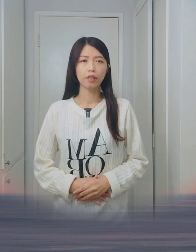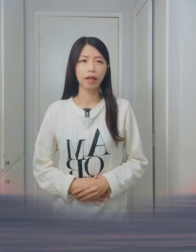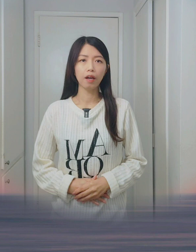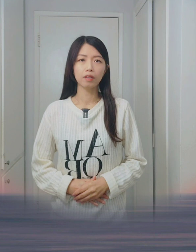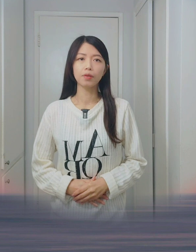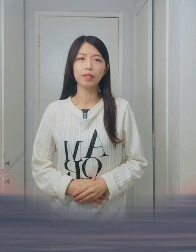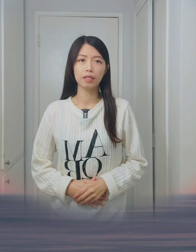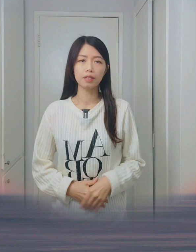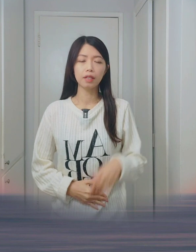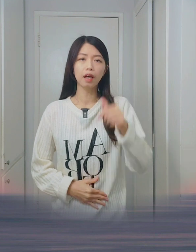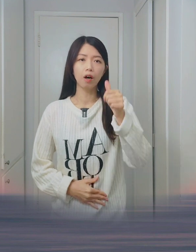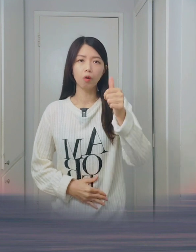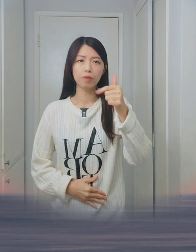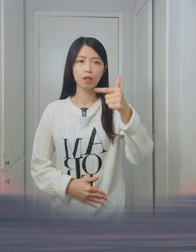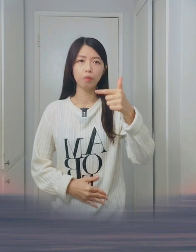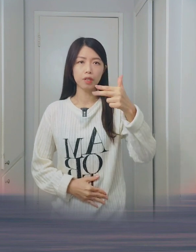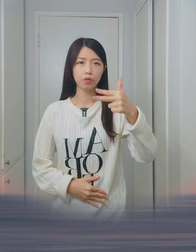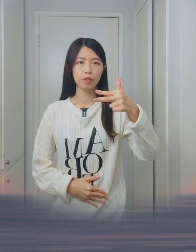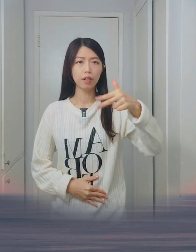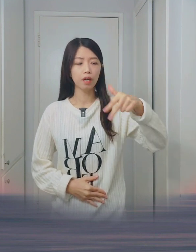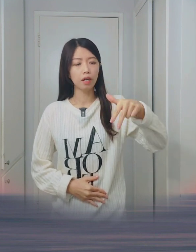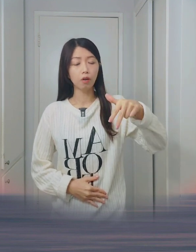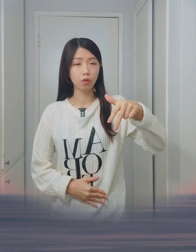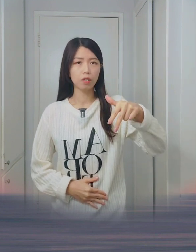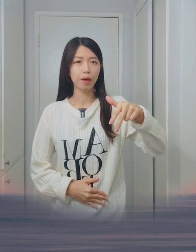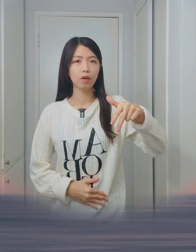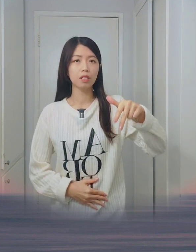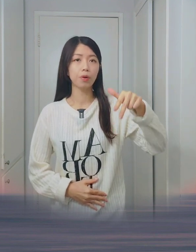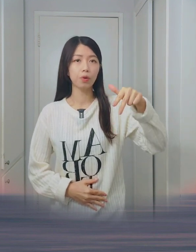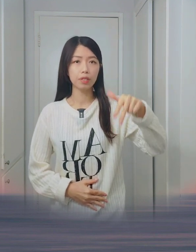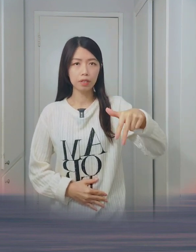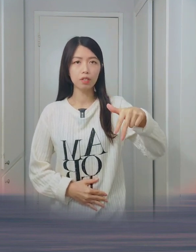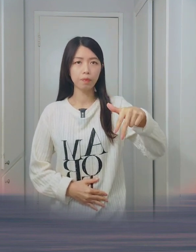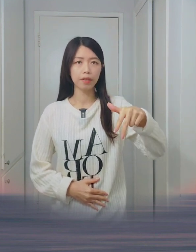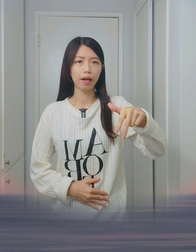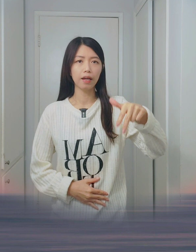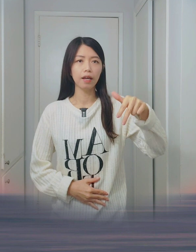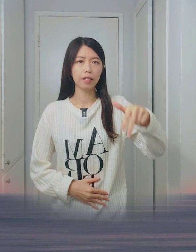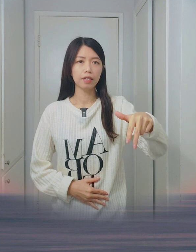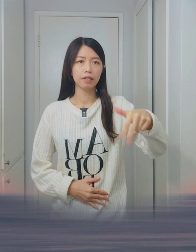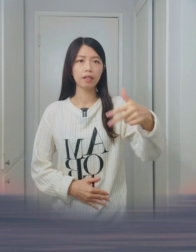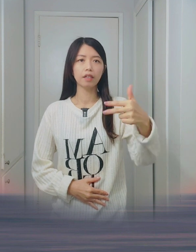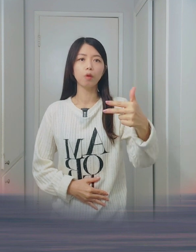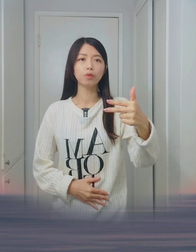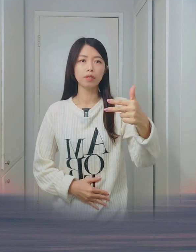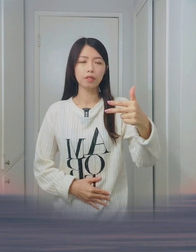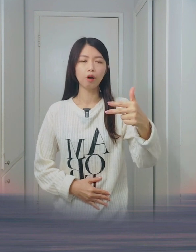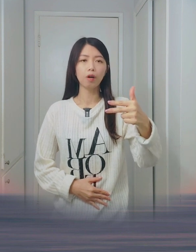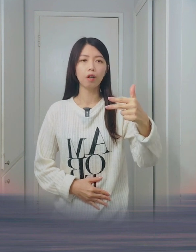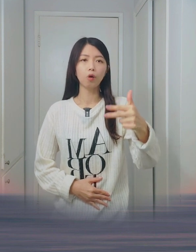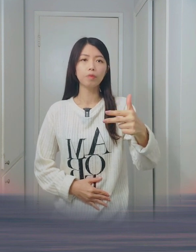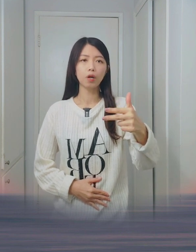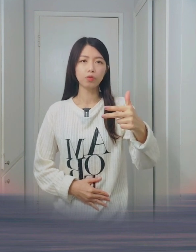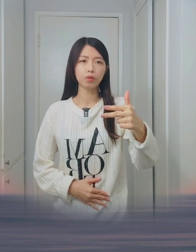하셔야 되는데요. 지와 지읒은 엄지, 검지, 중지를 이렇게 두시면 지화로 지읒이 됩니다. 이 지읒을 옆으로